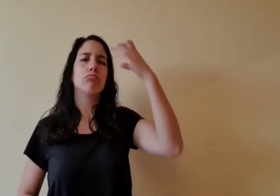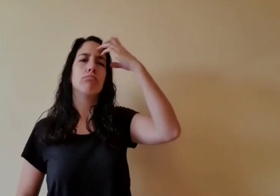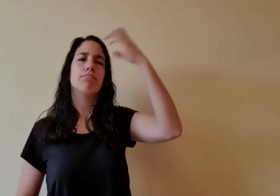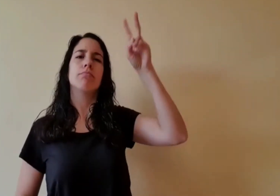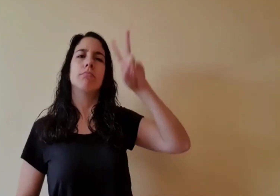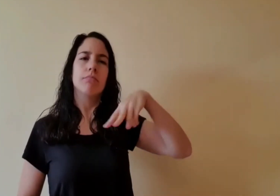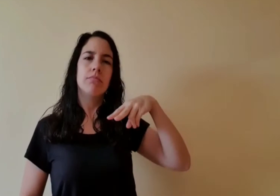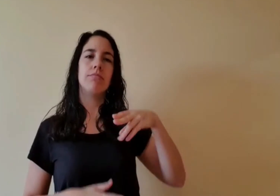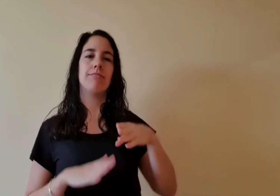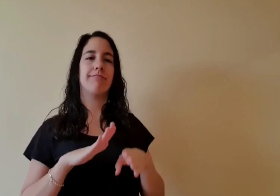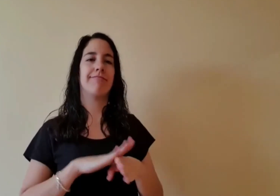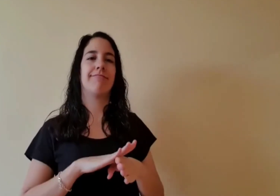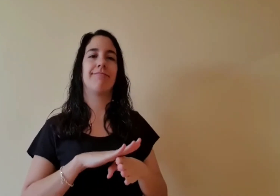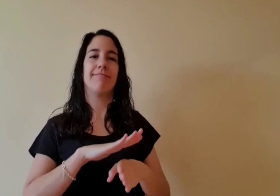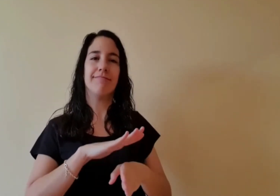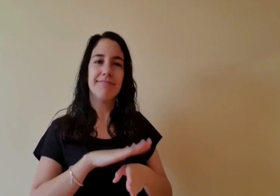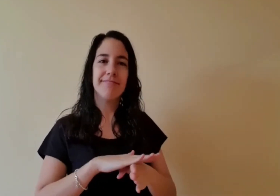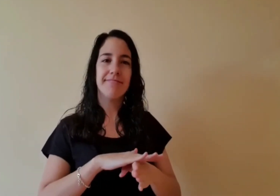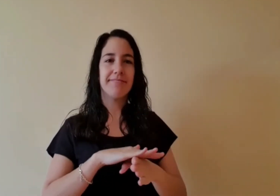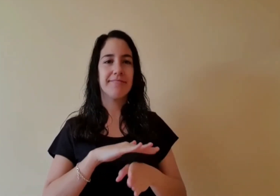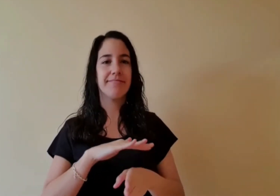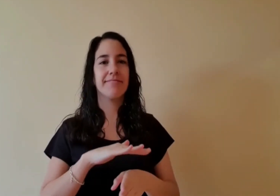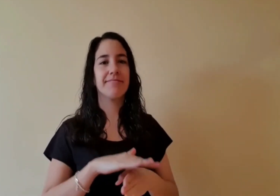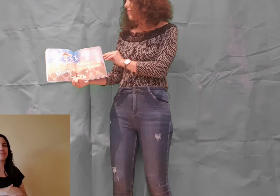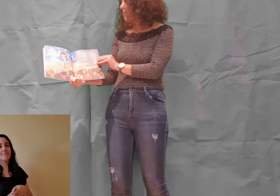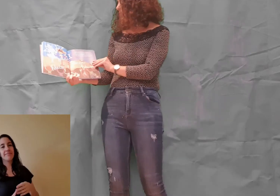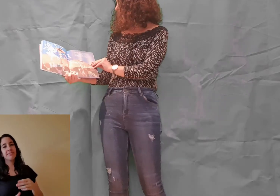sigo siendo el